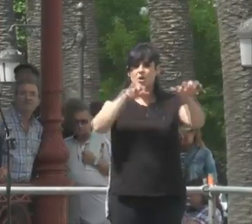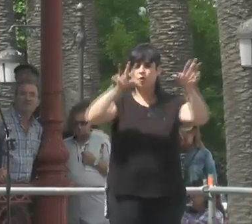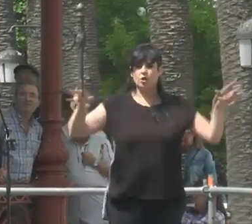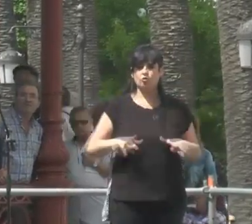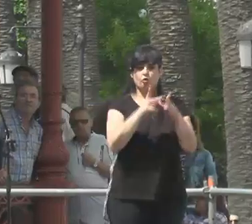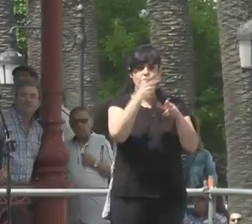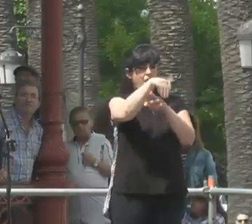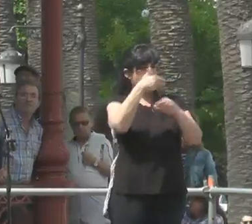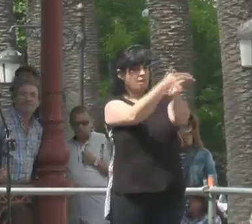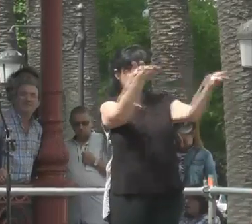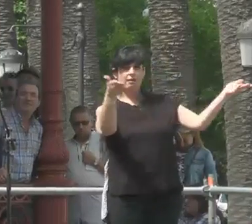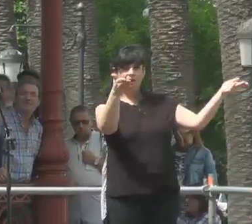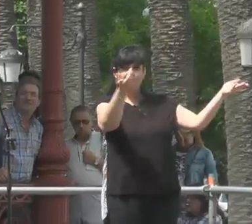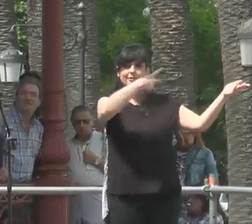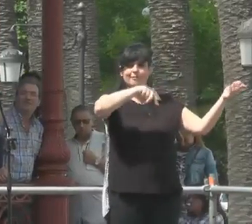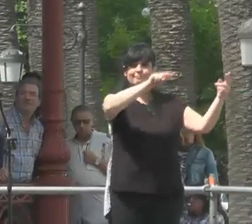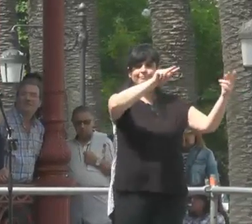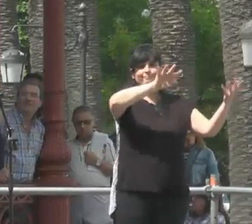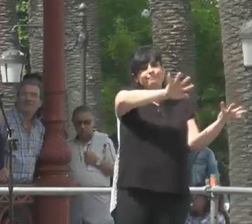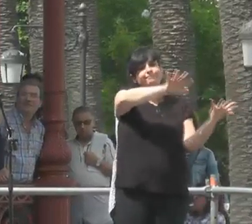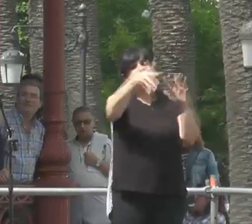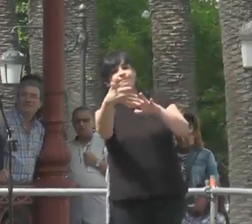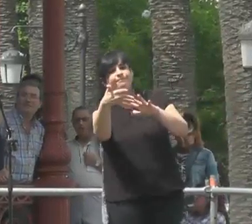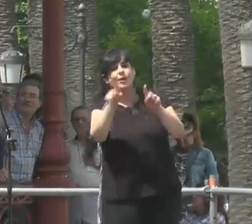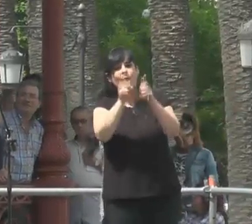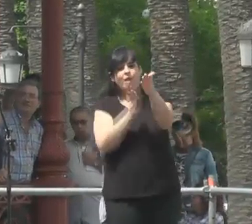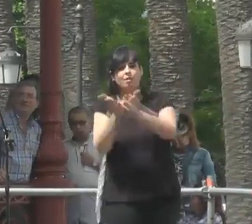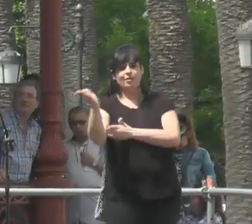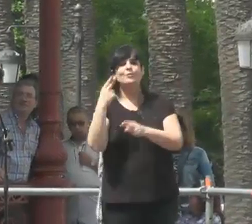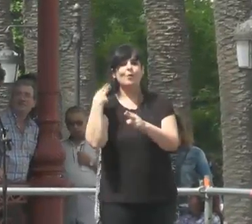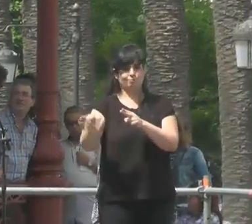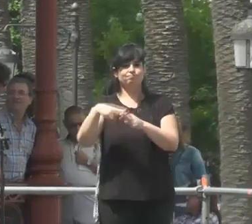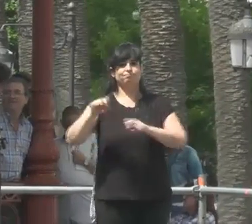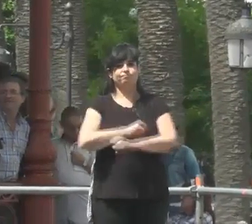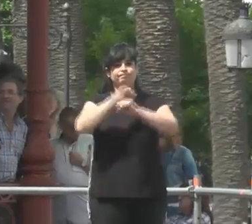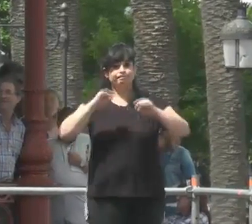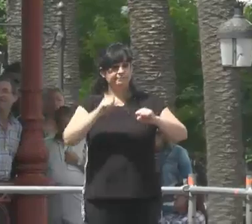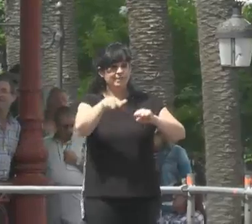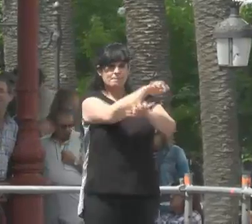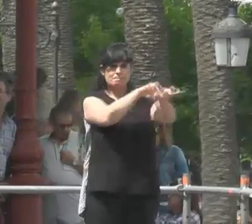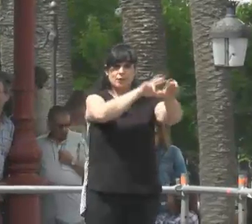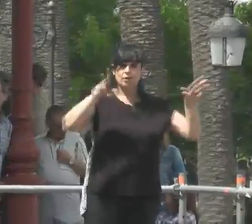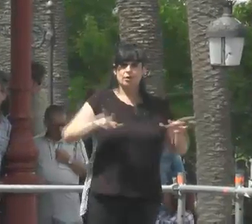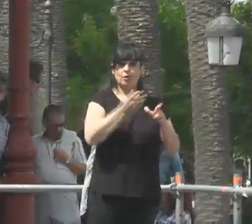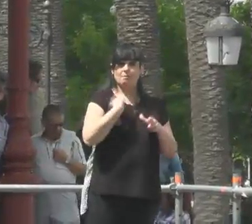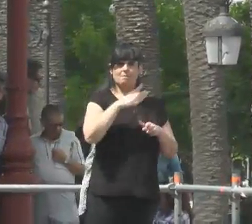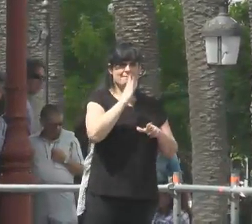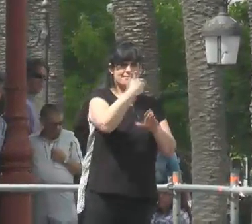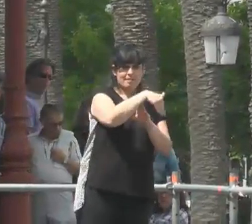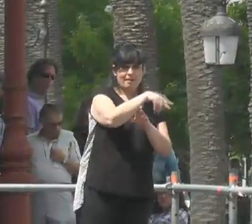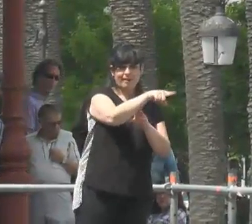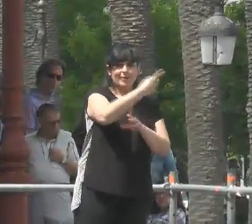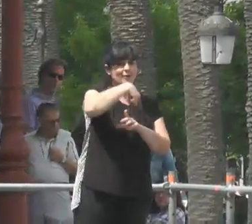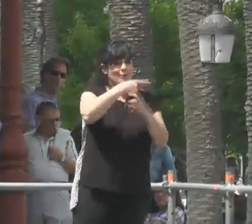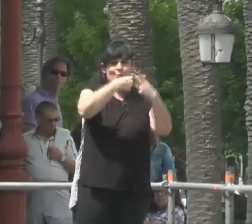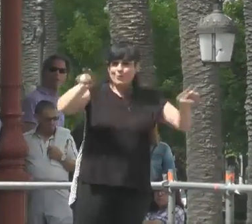está na rúa nunha alternativa política. E como esa maioría social que hai na rúa somos